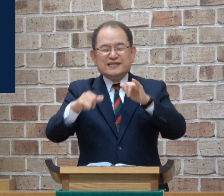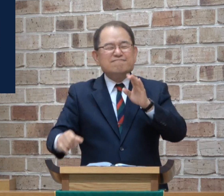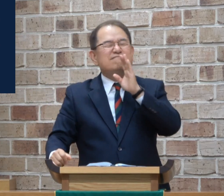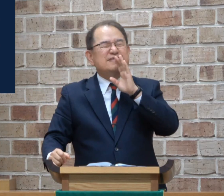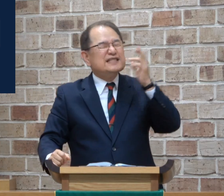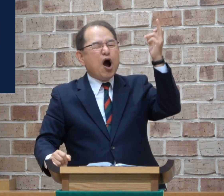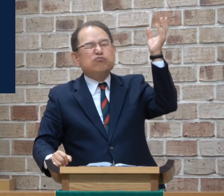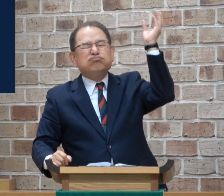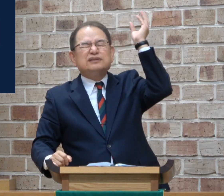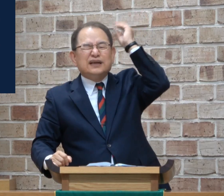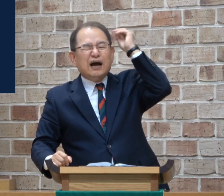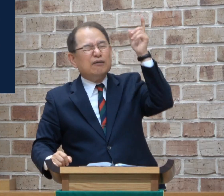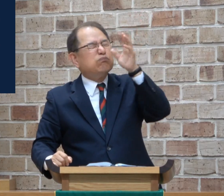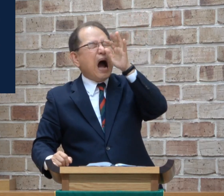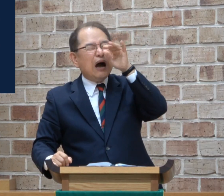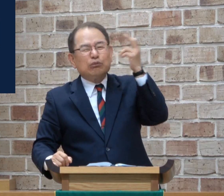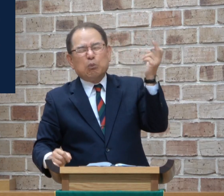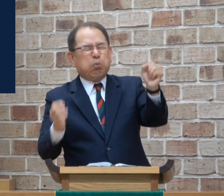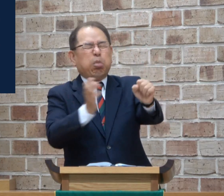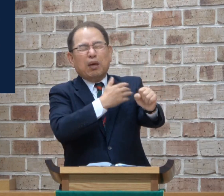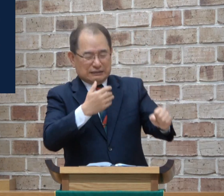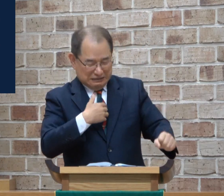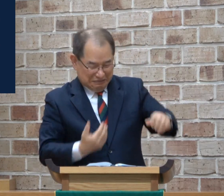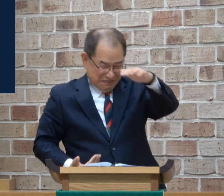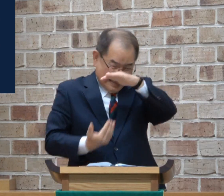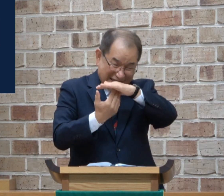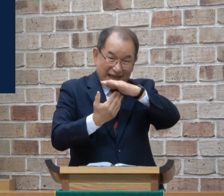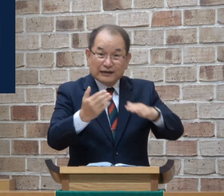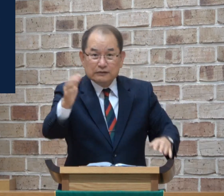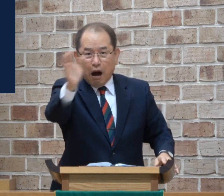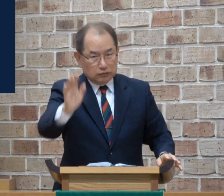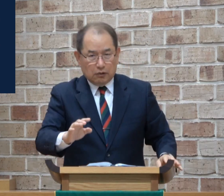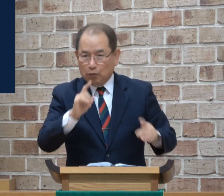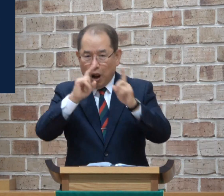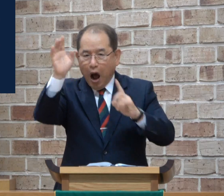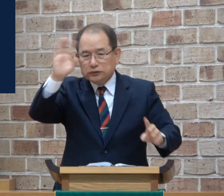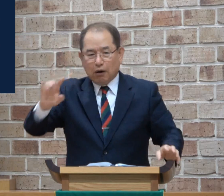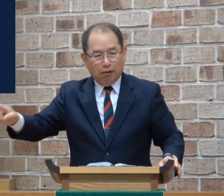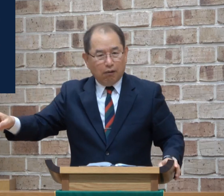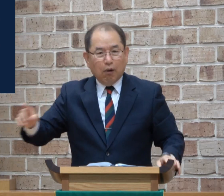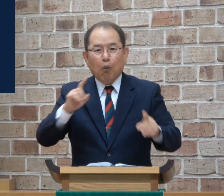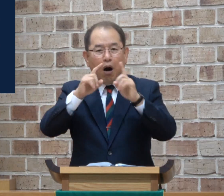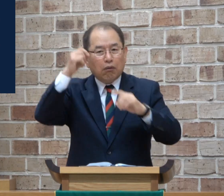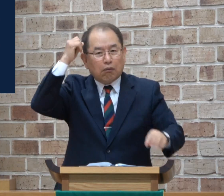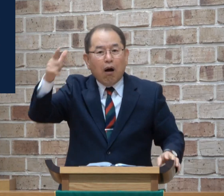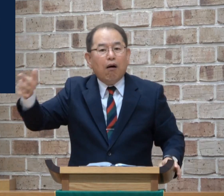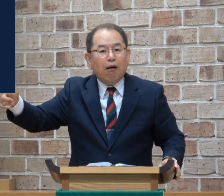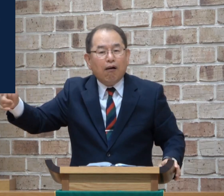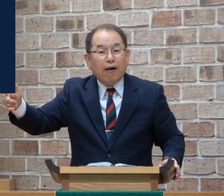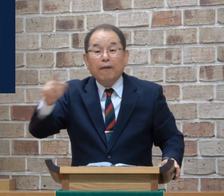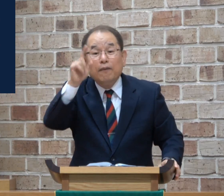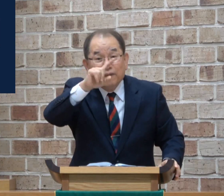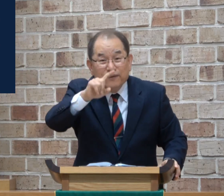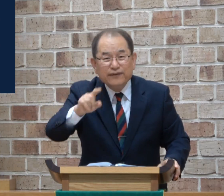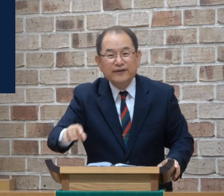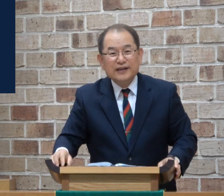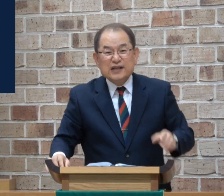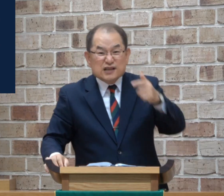그러면은 우리라면 형들은 잘 못하는데 나는 잘합니다 이렇게 대답할 텐데, 편작은 큰